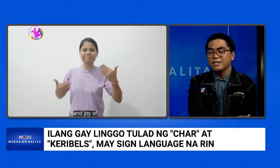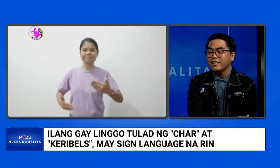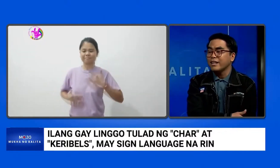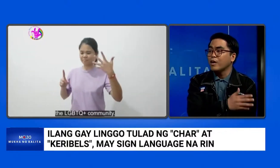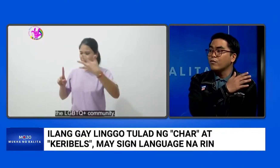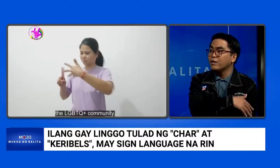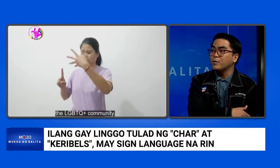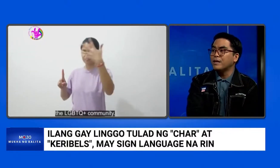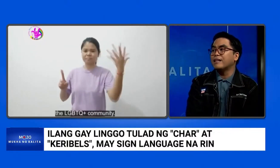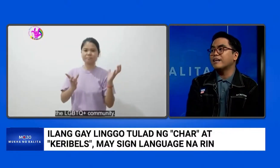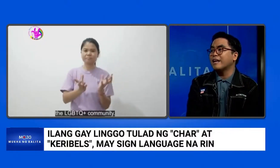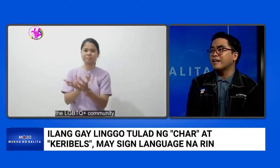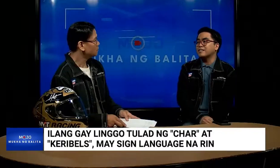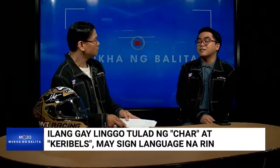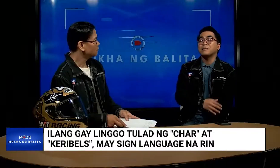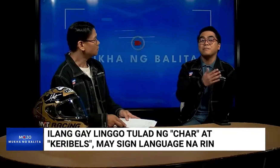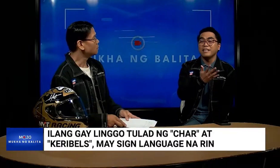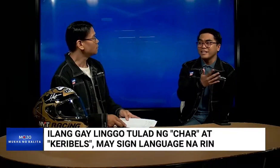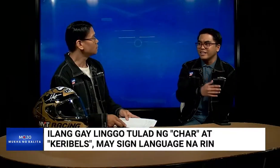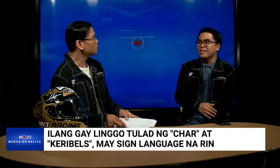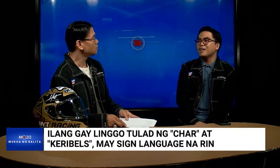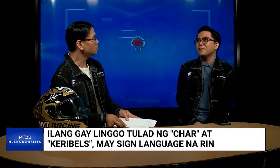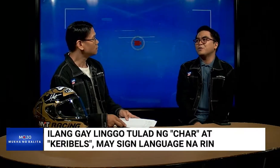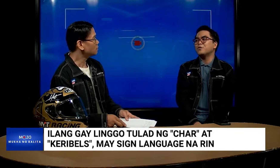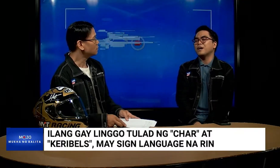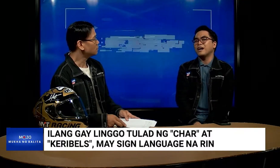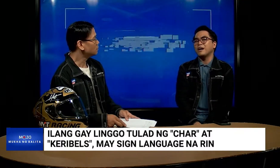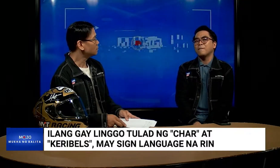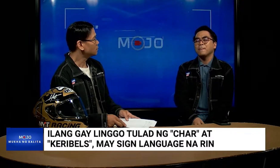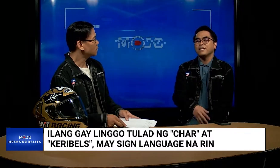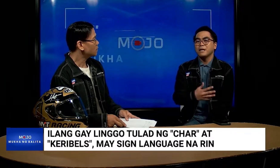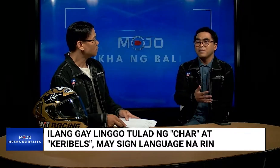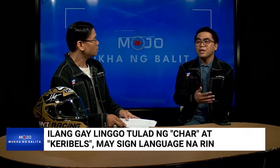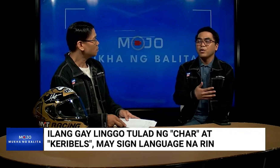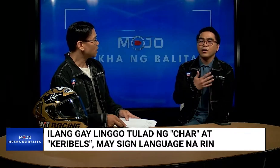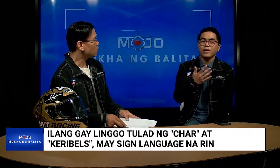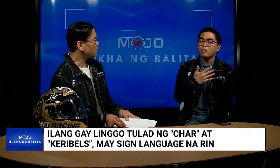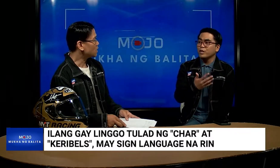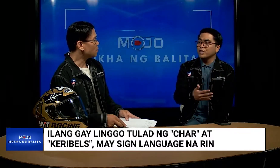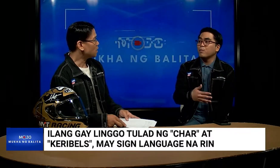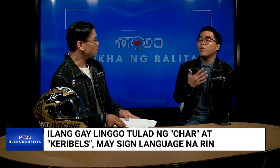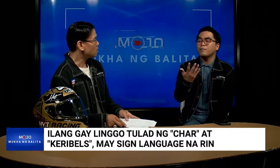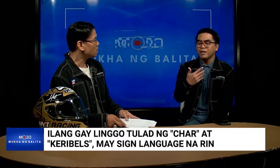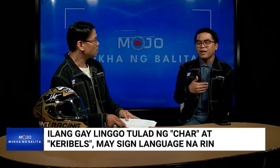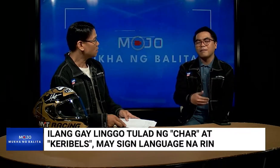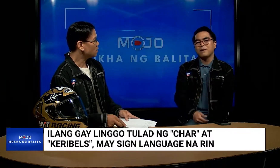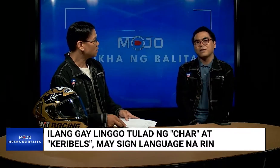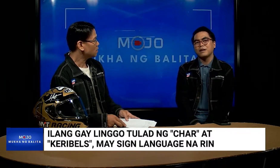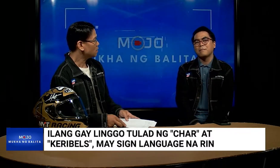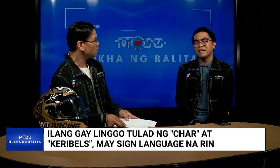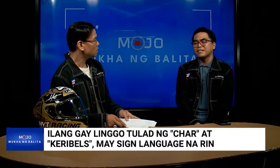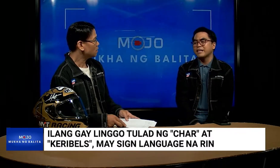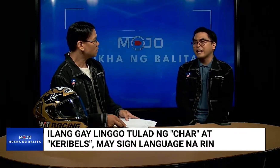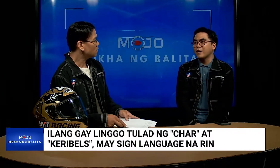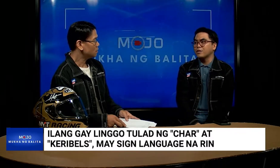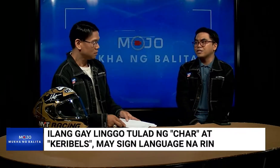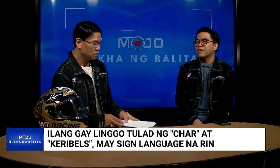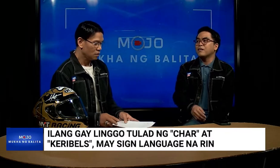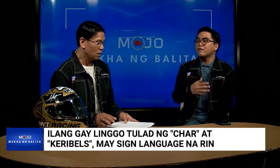recently lang over the weekend nangyari nga sa Binir, yung seminar and workshop webinar about the Becky Sign Language ng